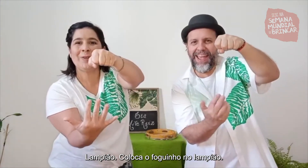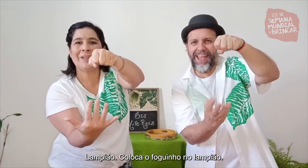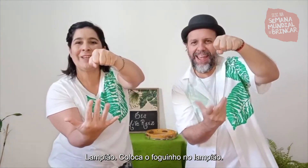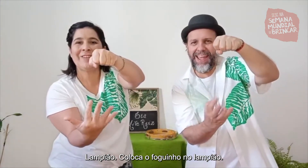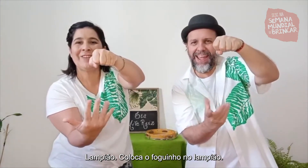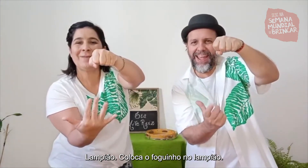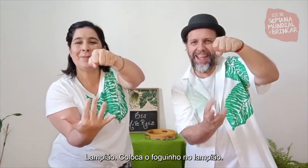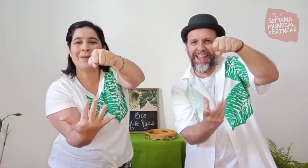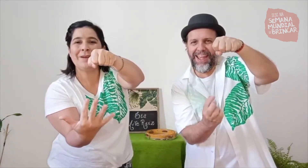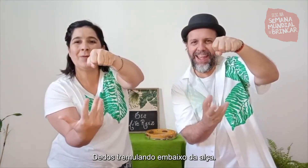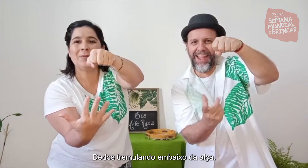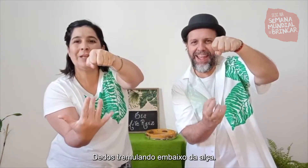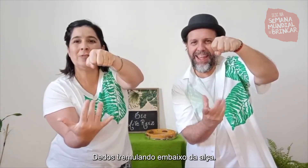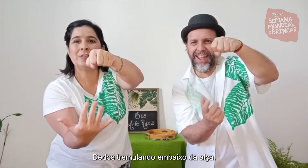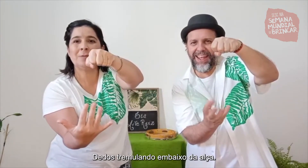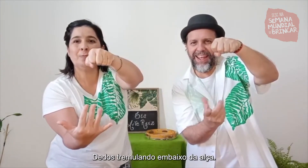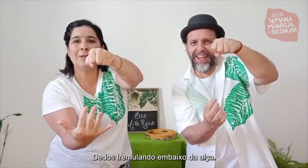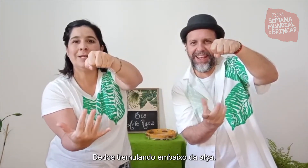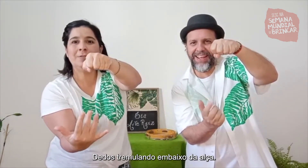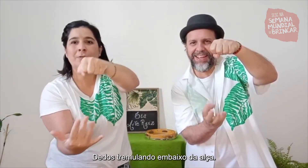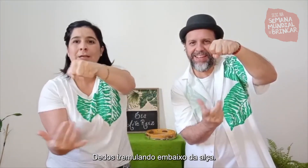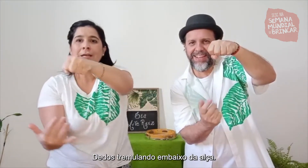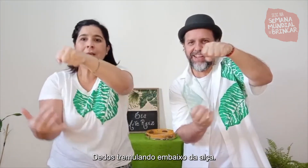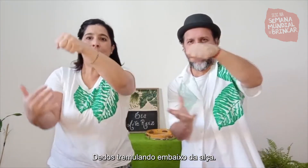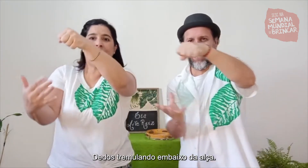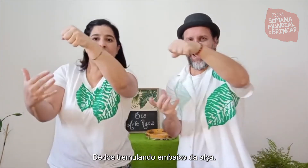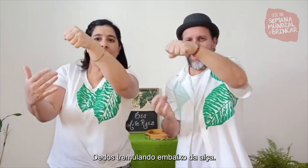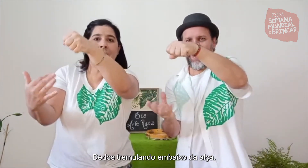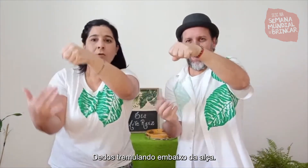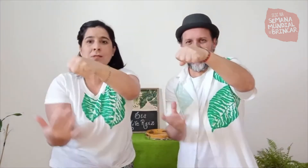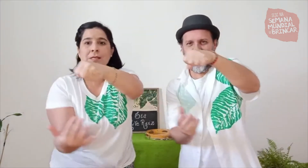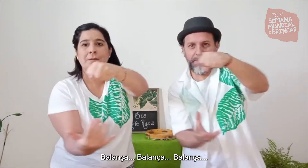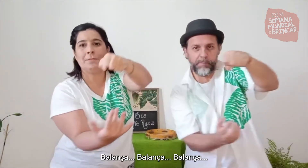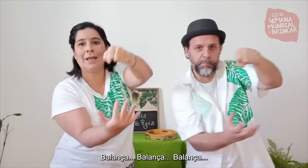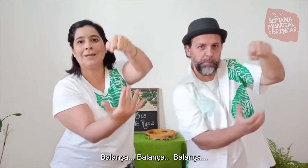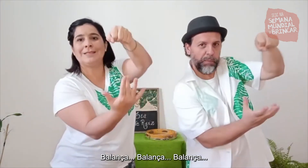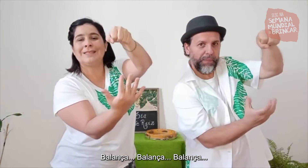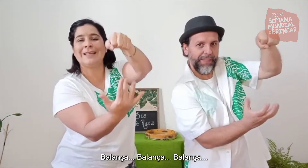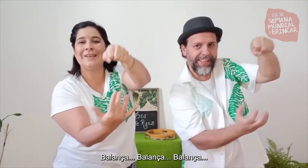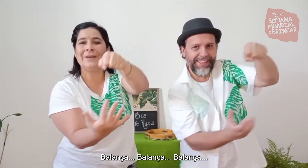foguinho no lampião. Dedos tremulando embaixo da alça. Balança.